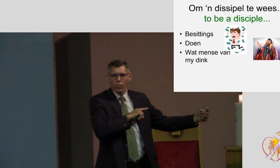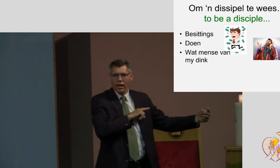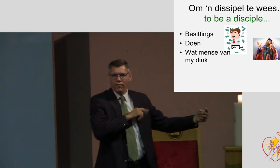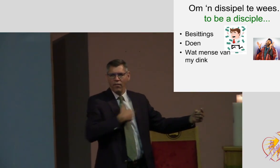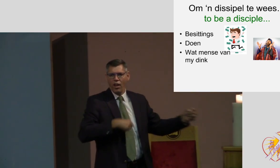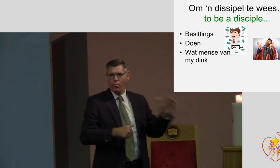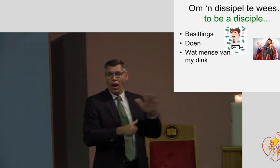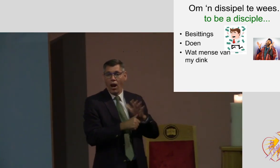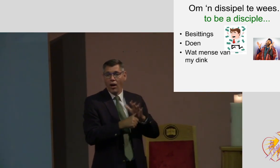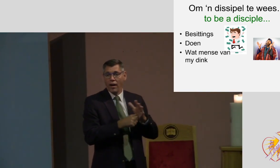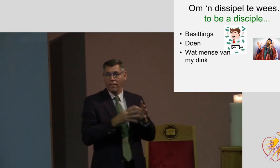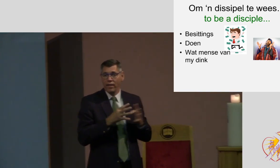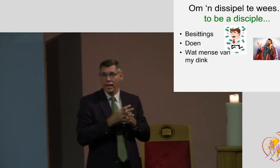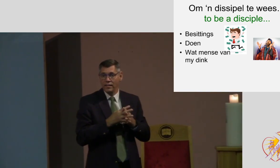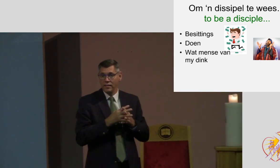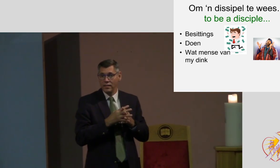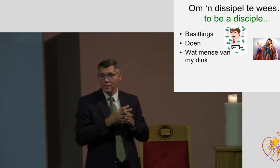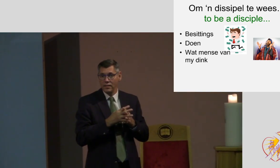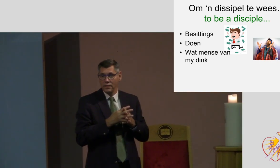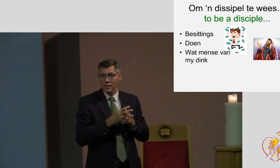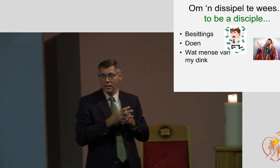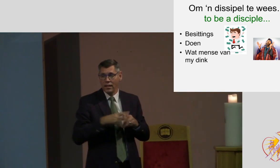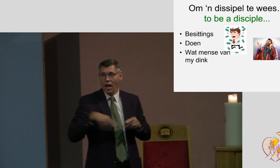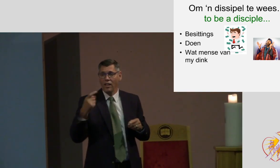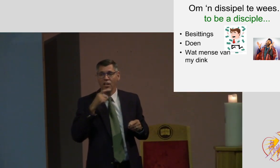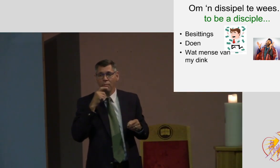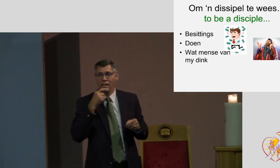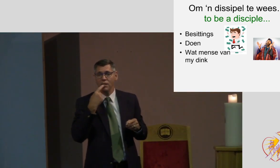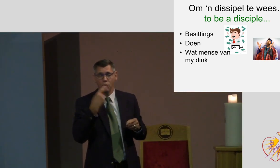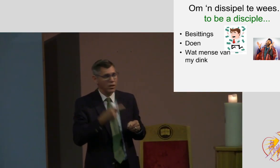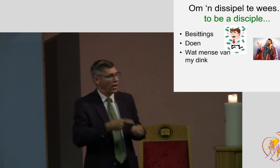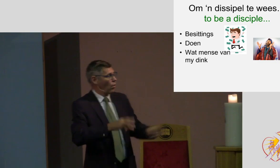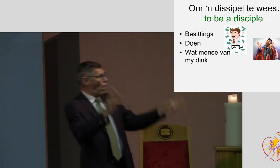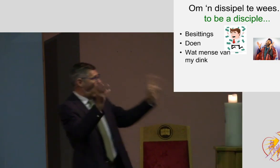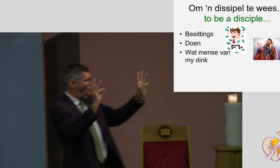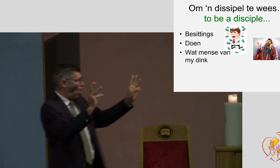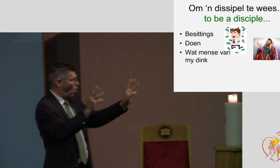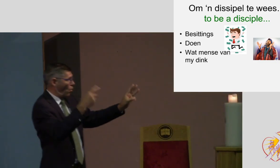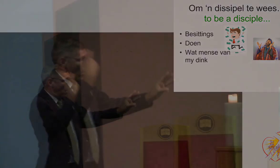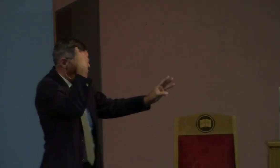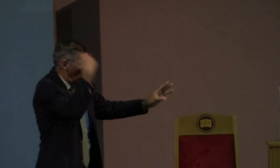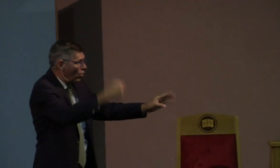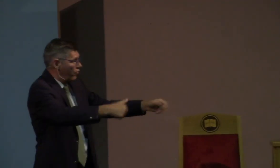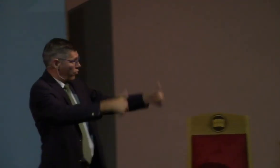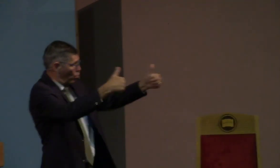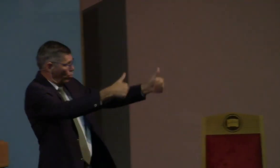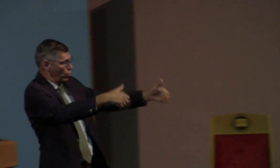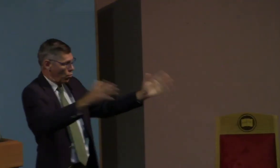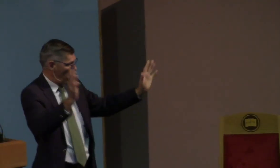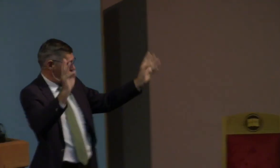wil belangrik wees. Dat ander mense moet sê, wauw, geloof goed,